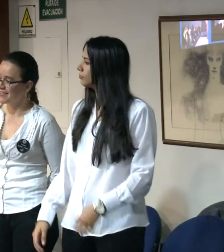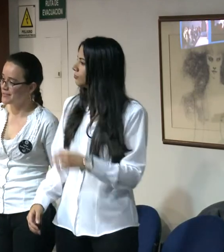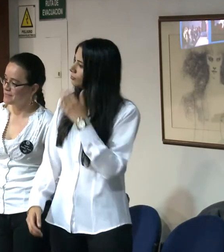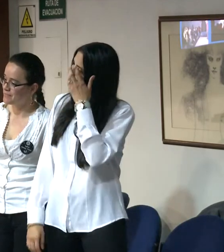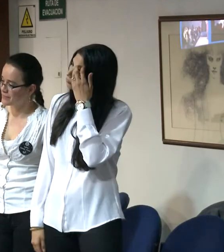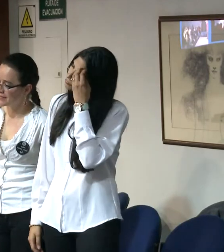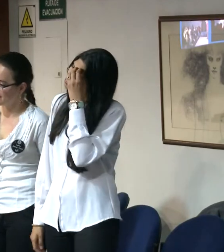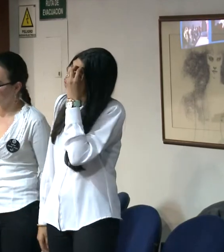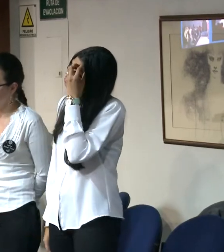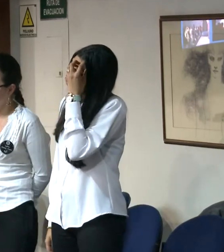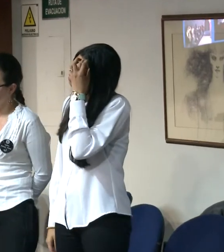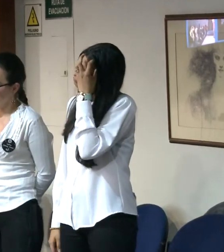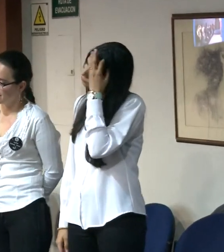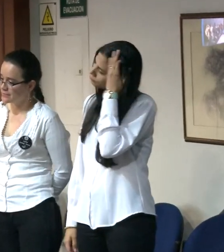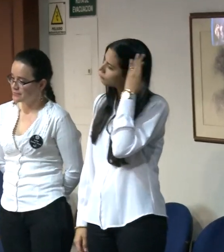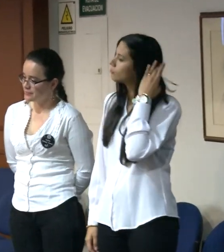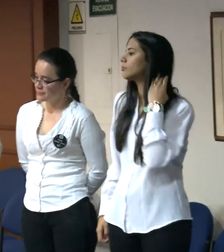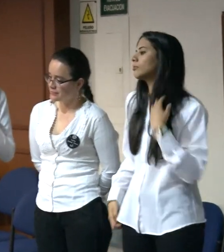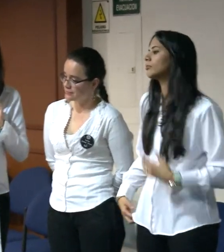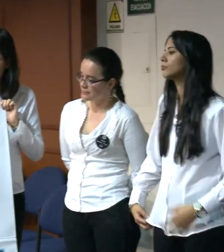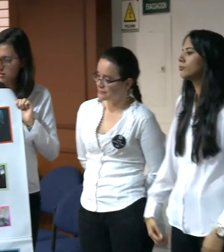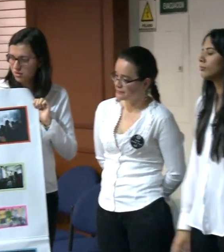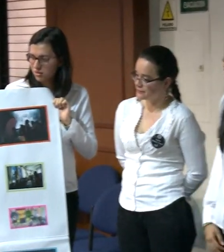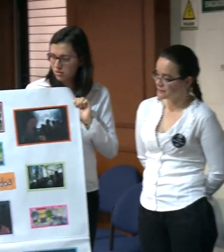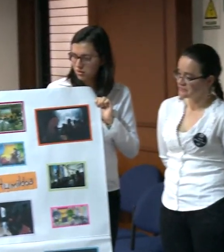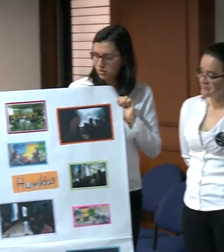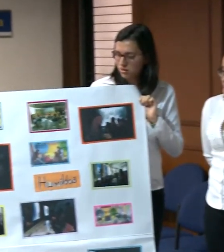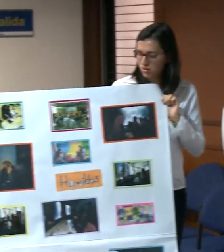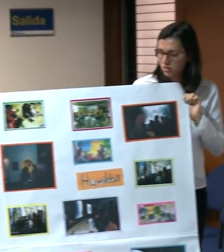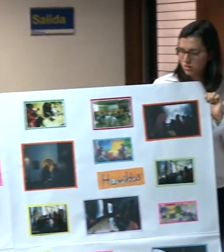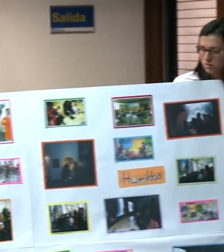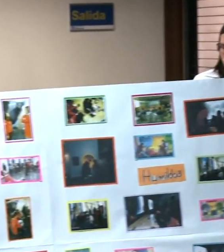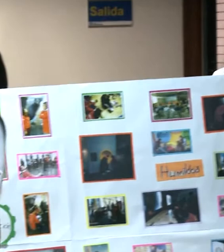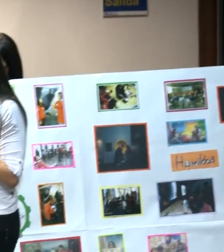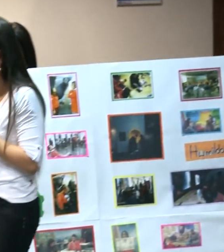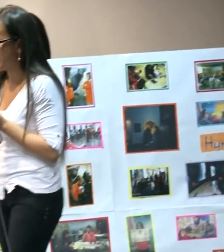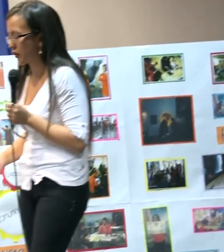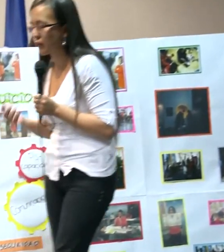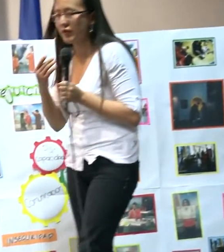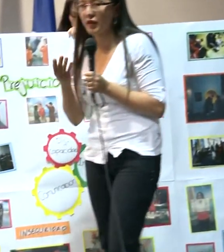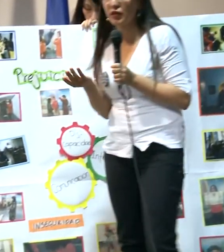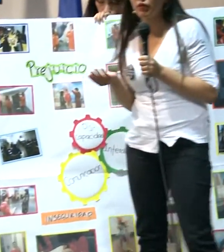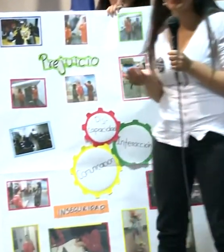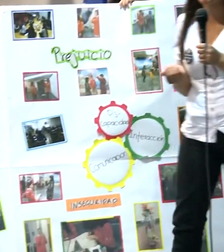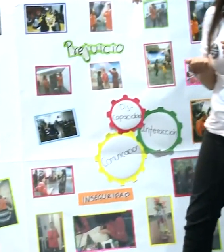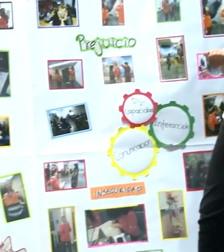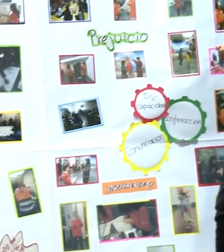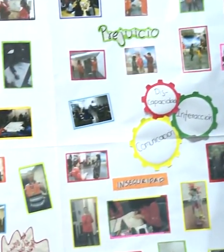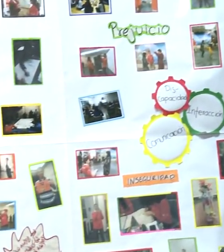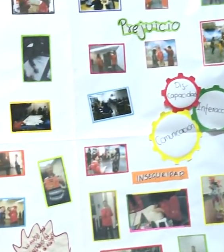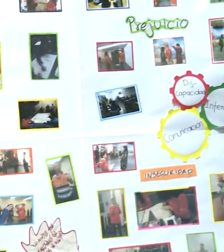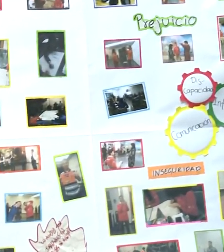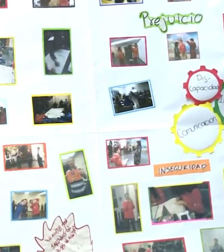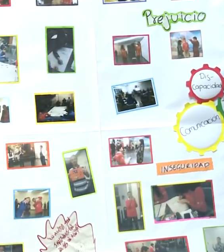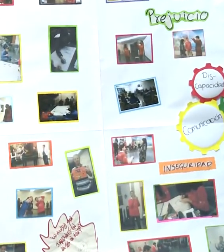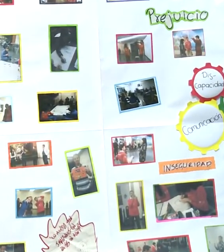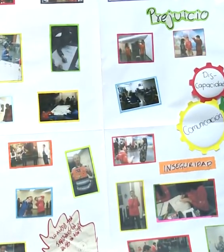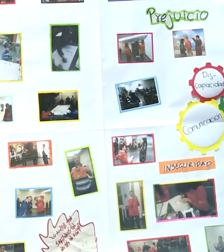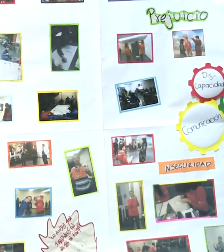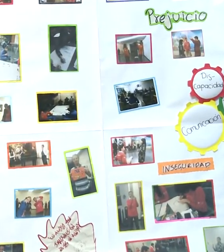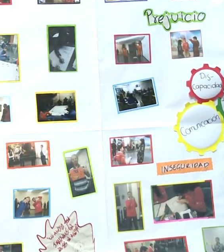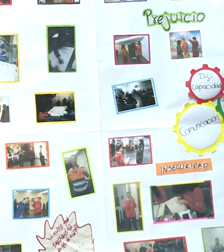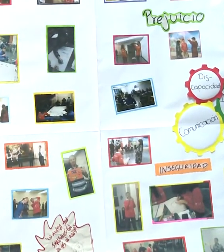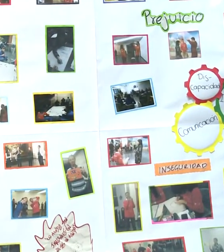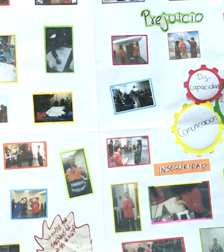fue el siguiente. Acá uno de los mediadores como decía mi compañera, retomó